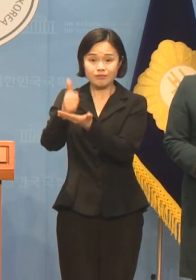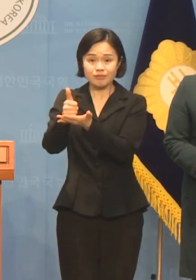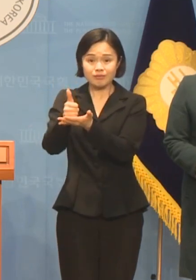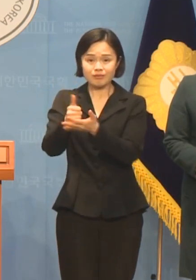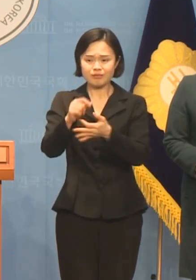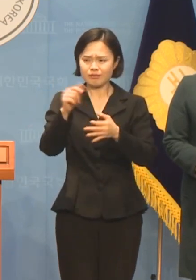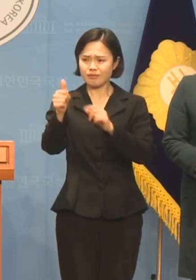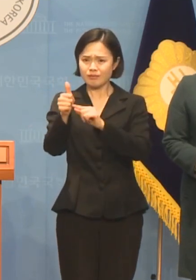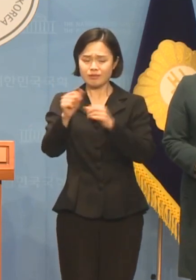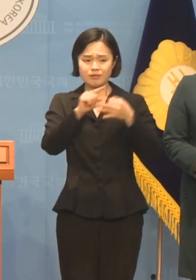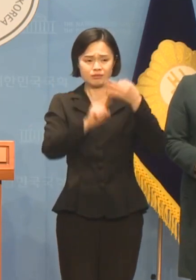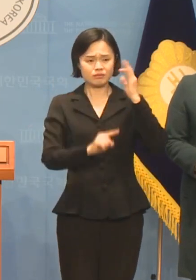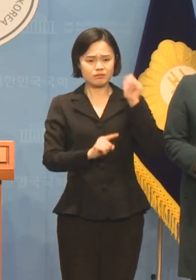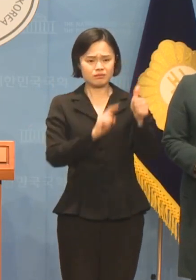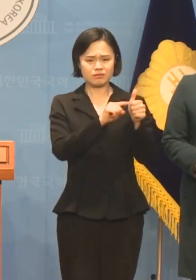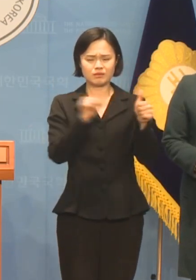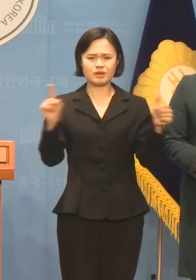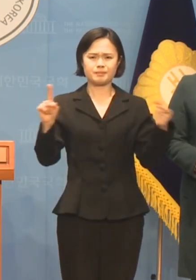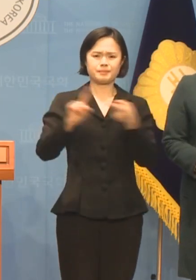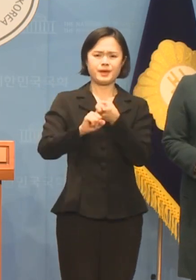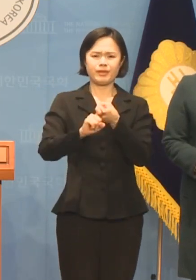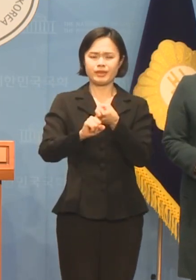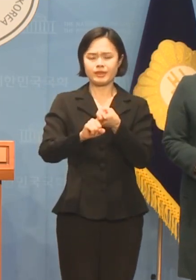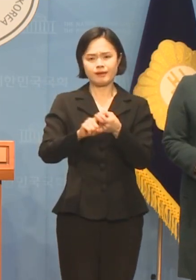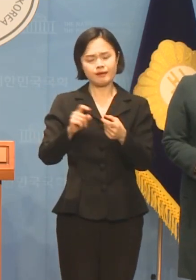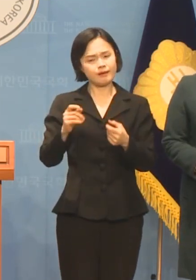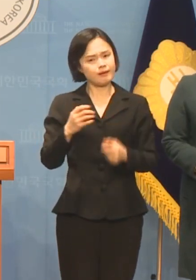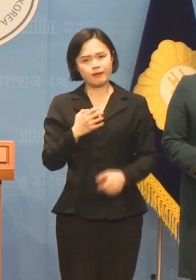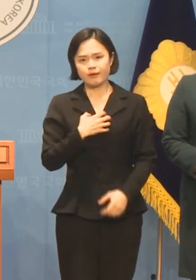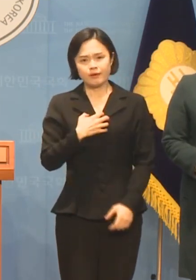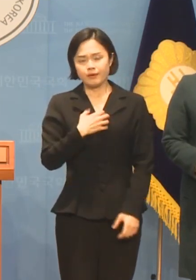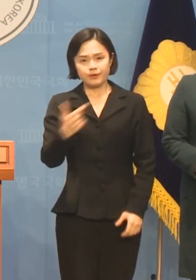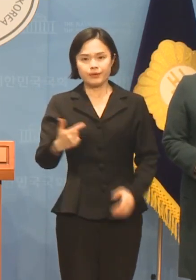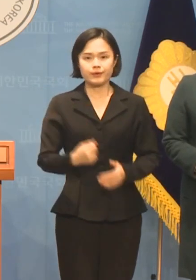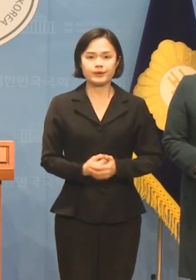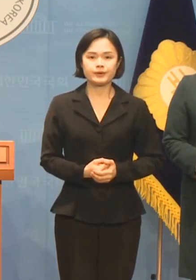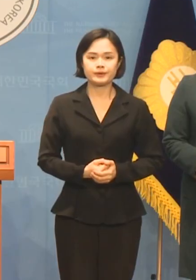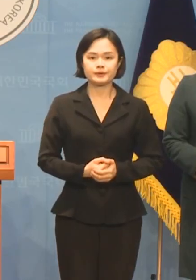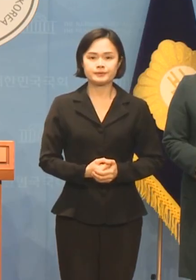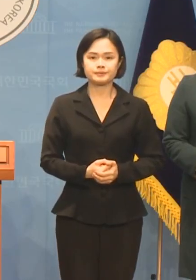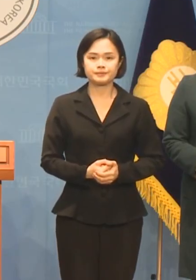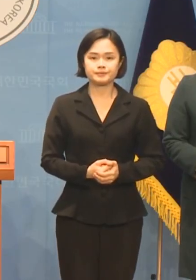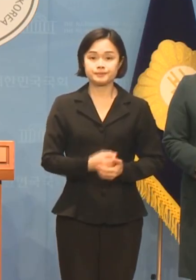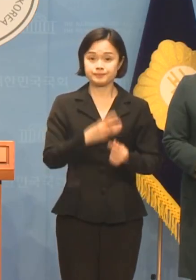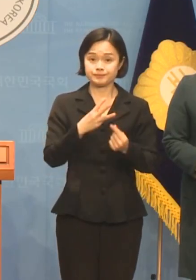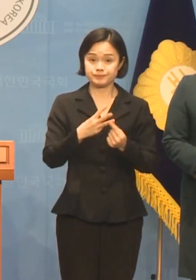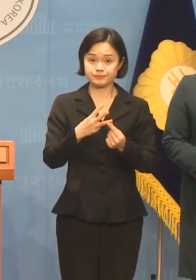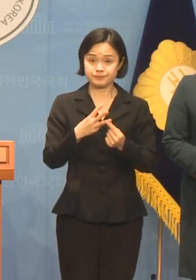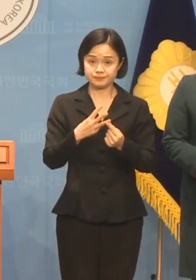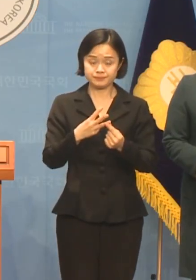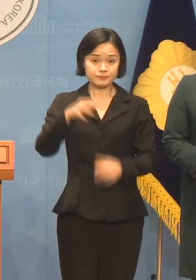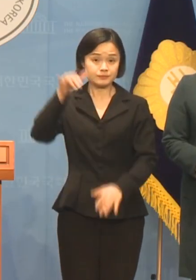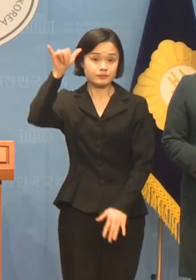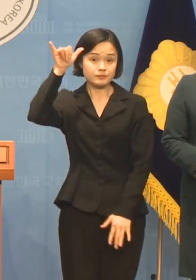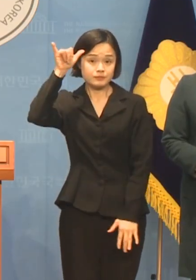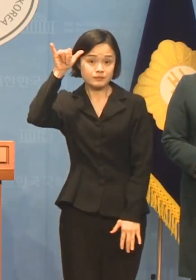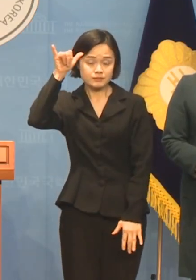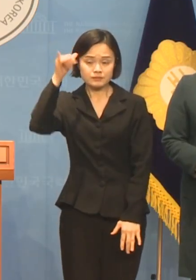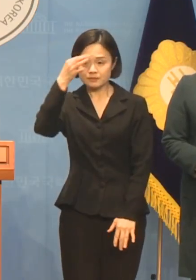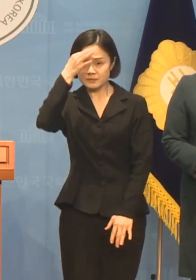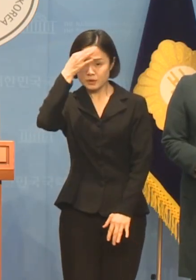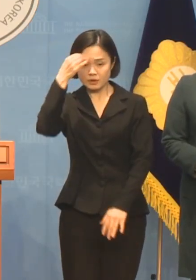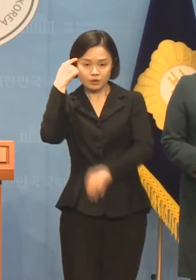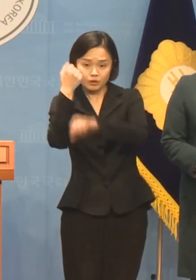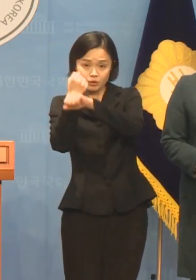그러합니다. 셋째, 인공지능 시대에 맞는 인력 확보가 시급합니다.